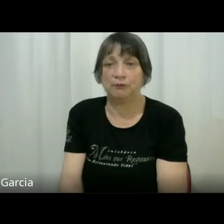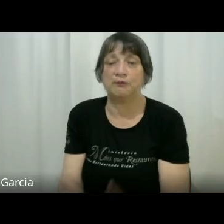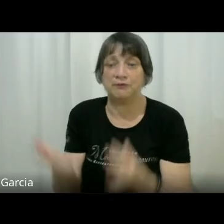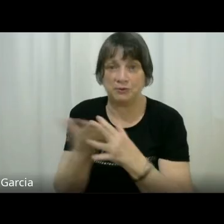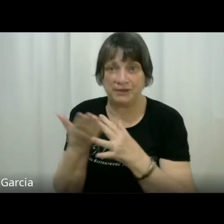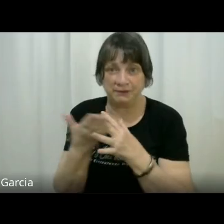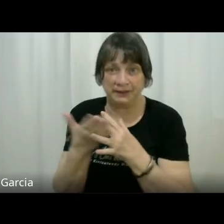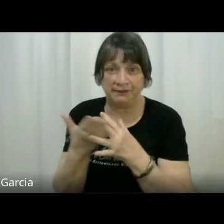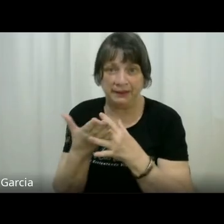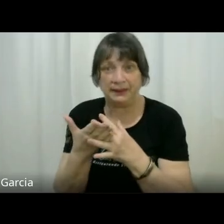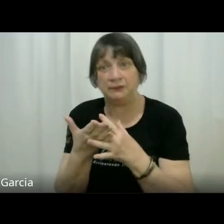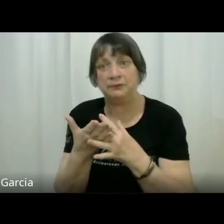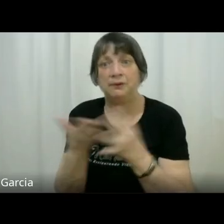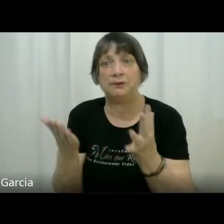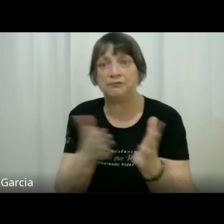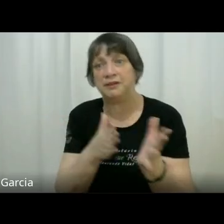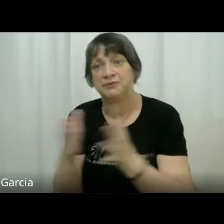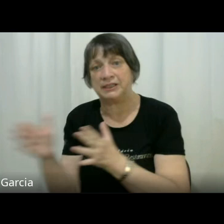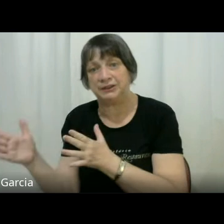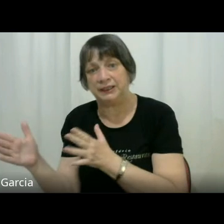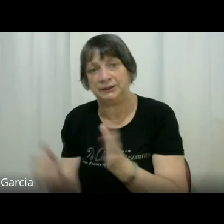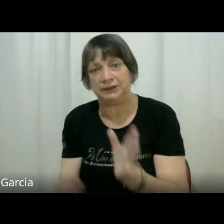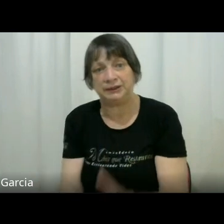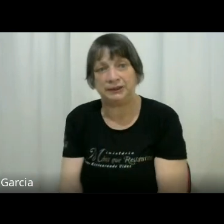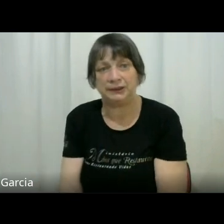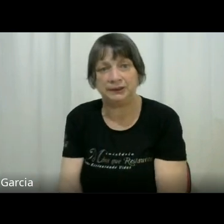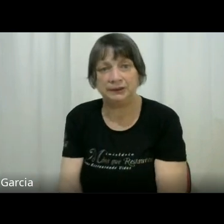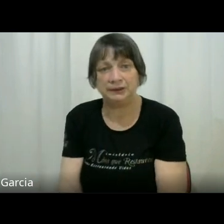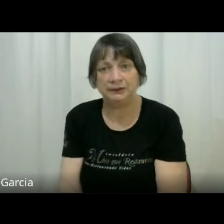Então, vamos fazer um intervalinho ou vamos adiante?